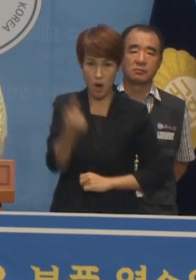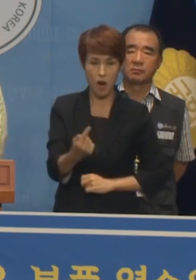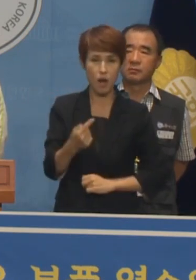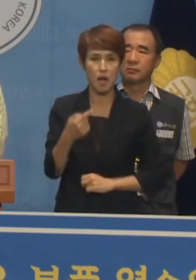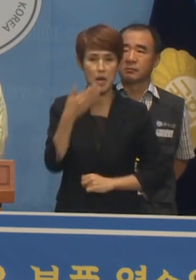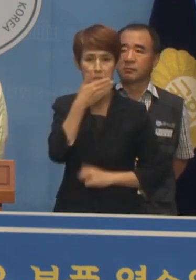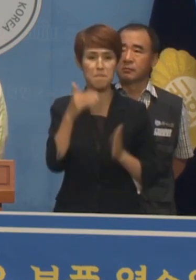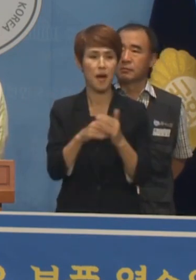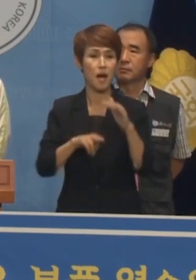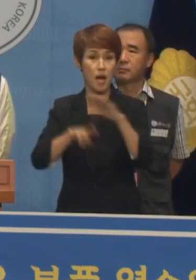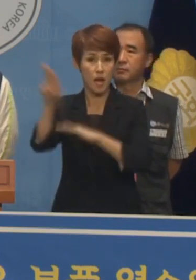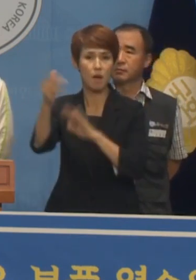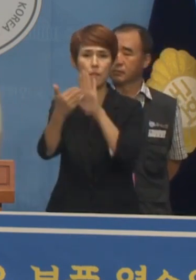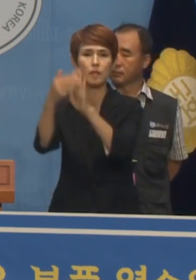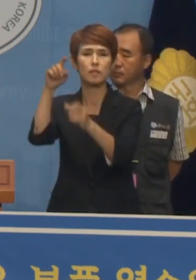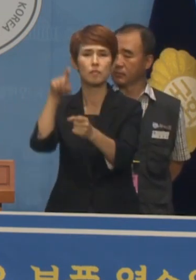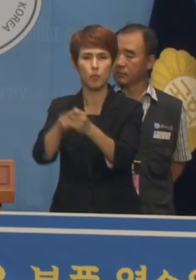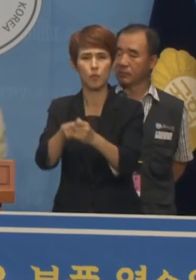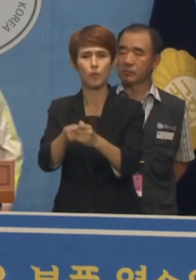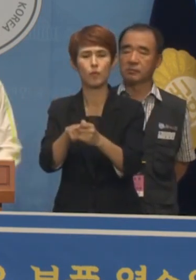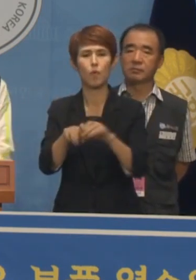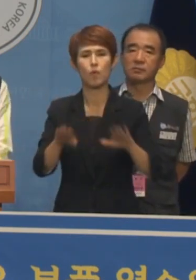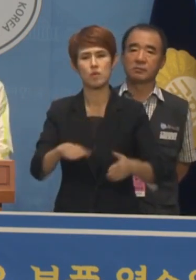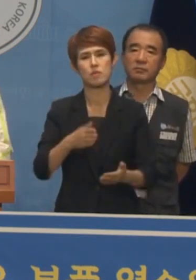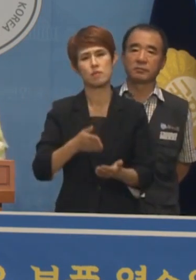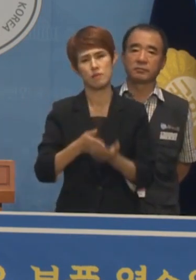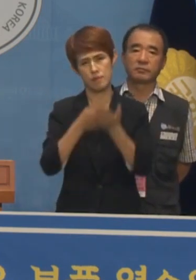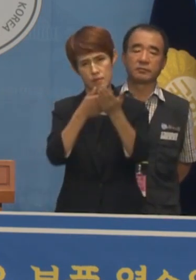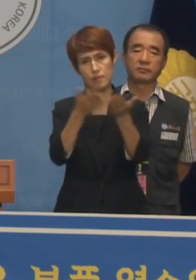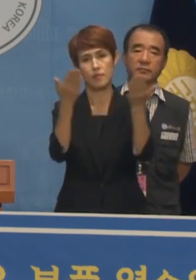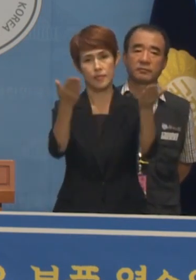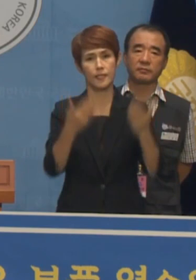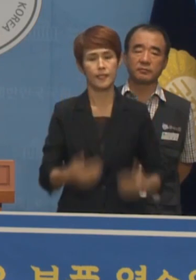요구하고자 왔습니다. 잘 부탁드리겠습니다.